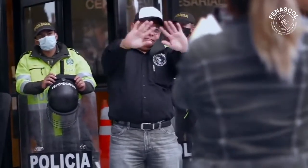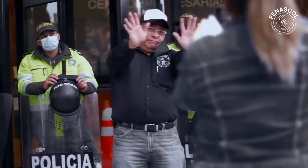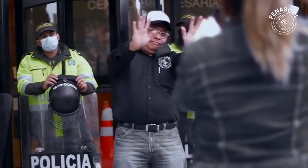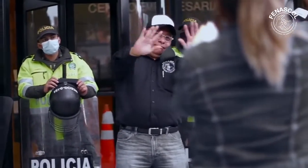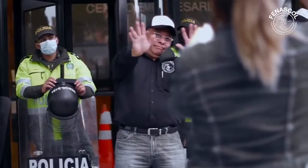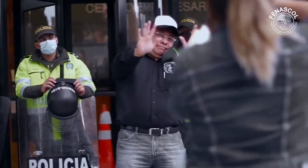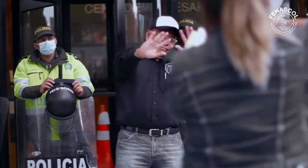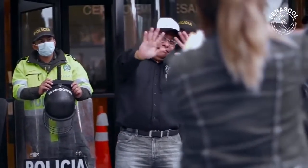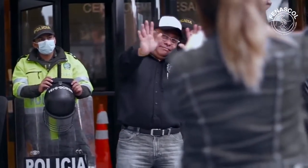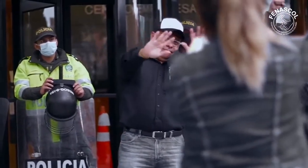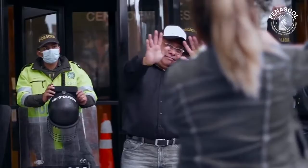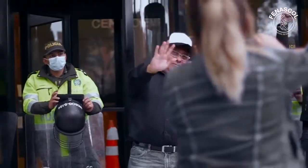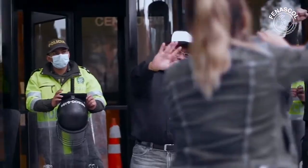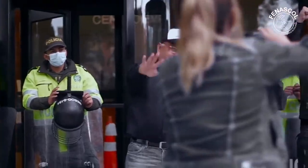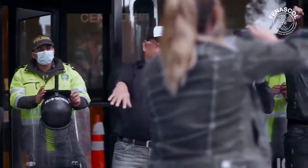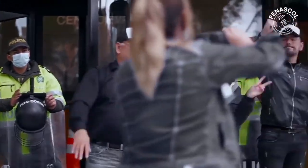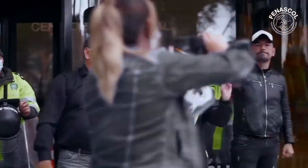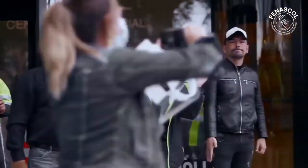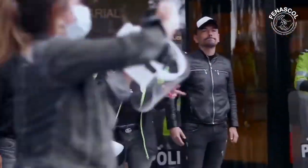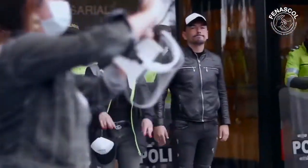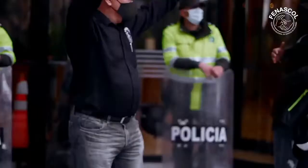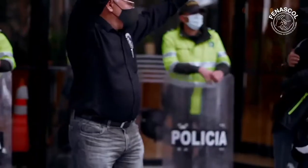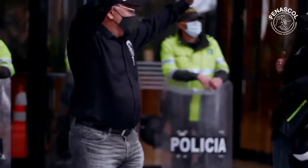de gracias para todos.